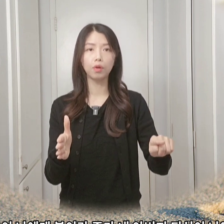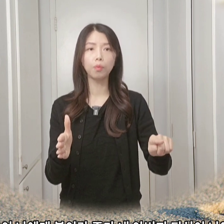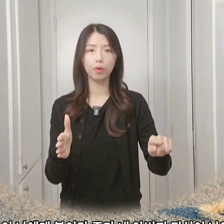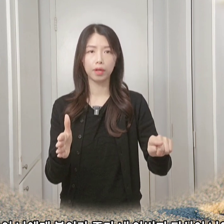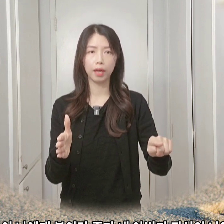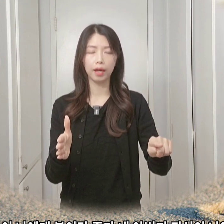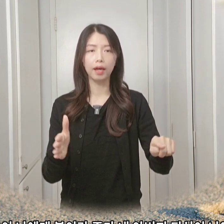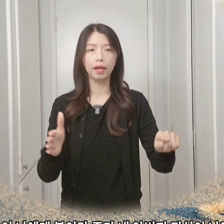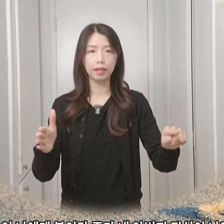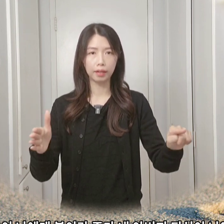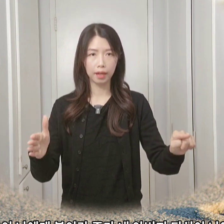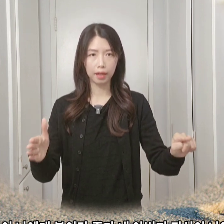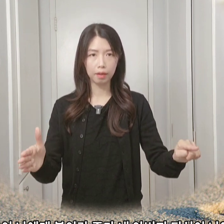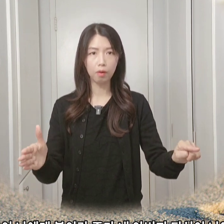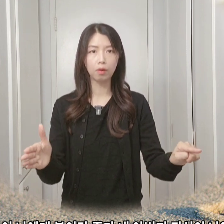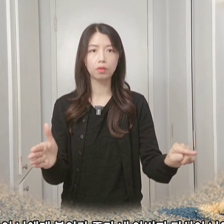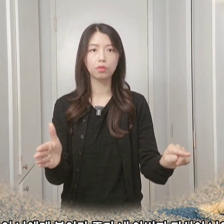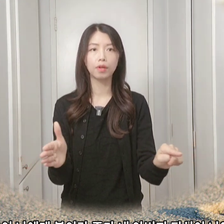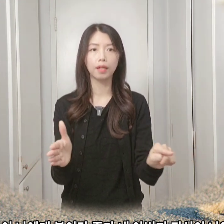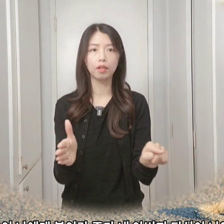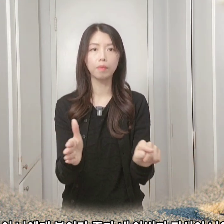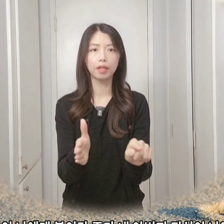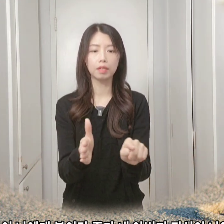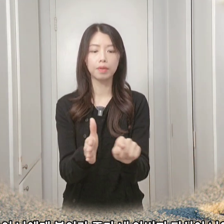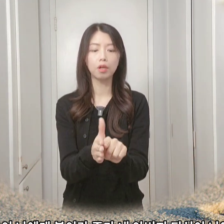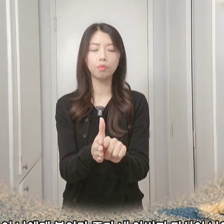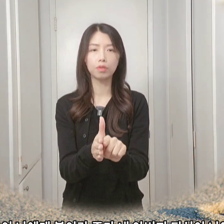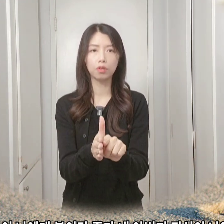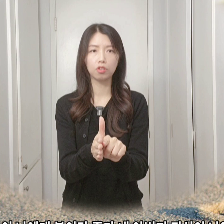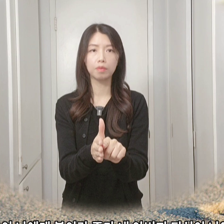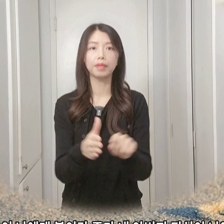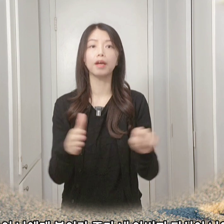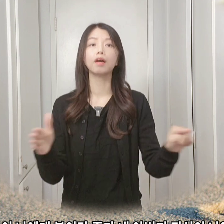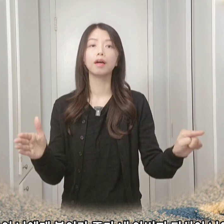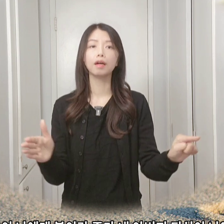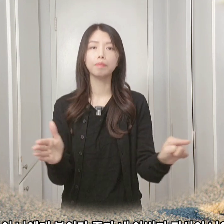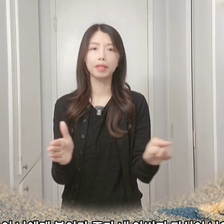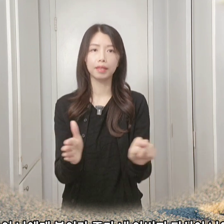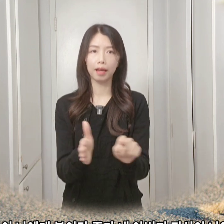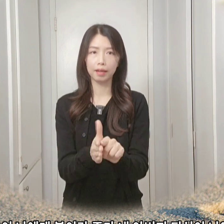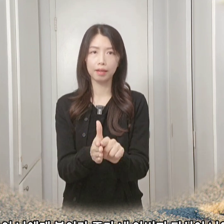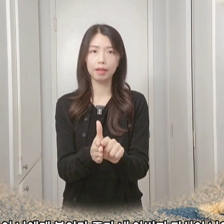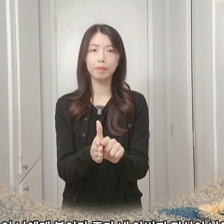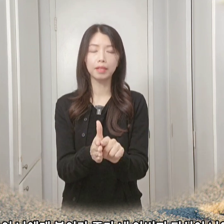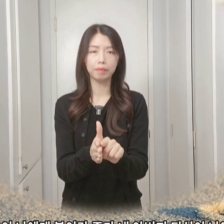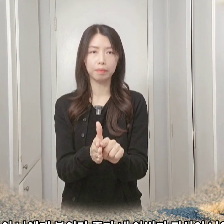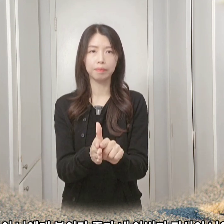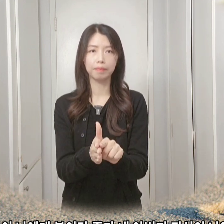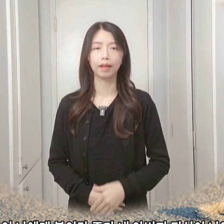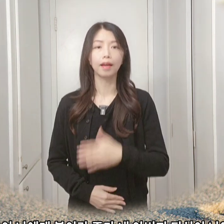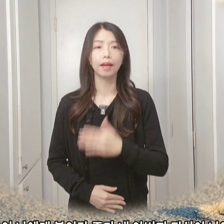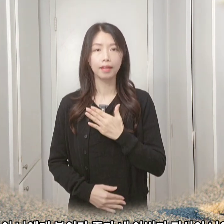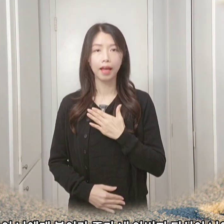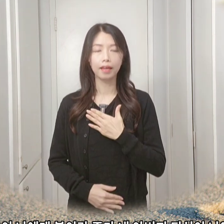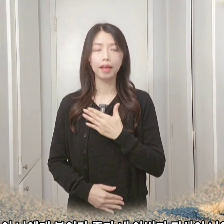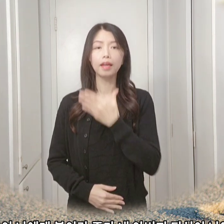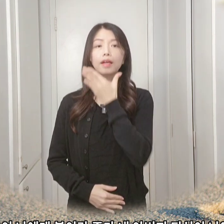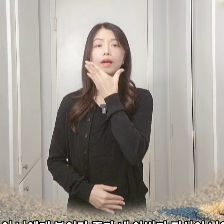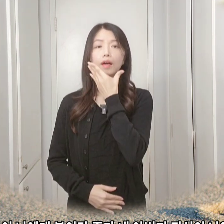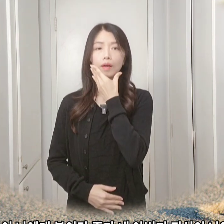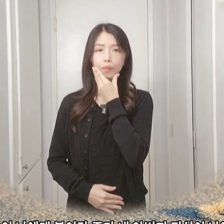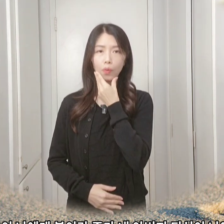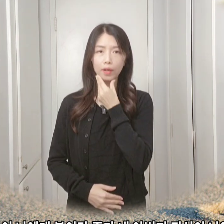손등이 위로 보이게 이 상태에서 중간에서 만나시면서 붙여주시면 돼요. 믿다, 믿음,